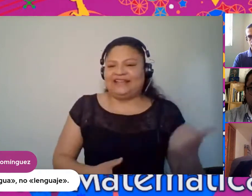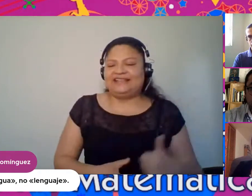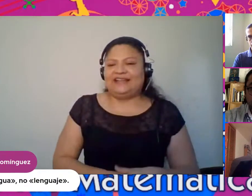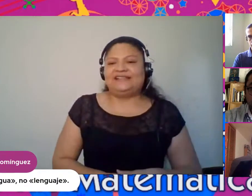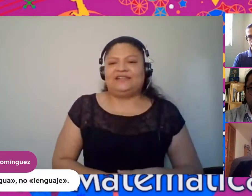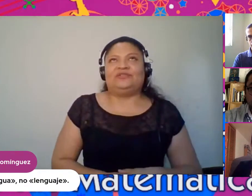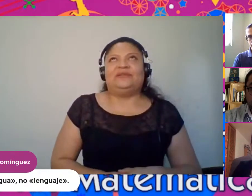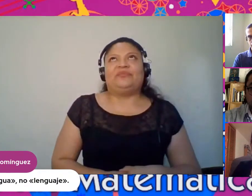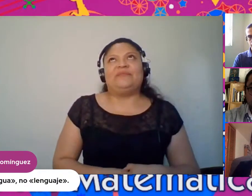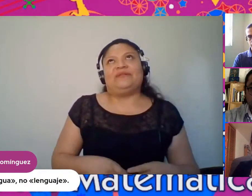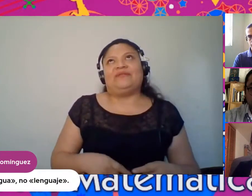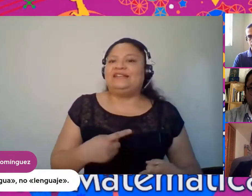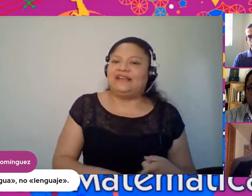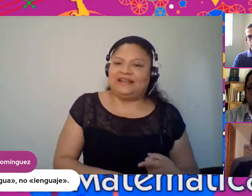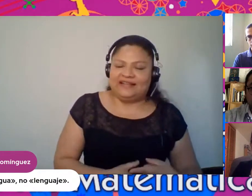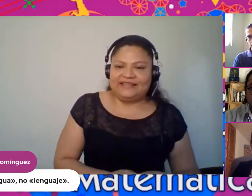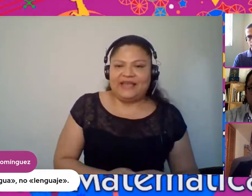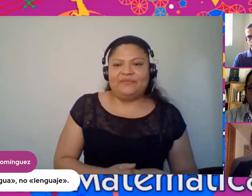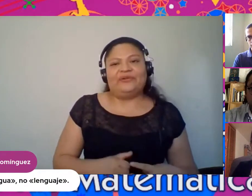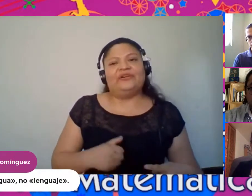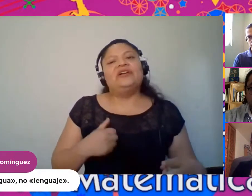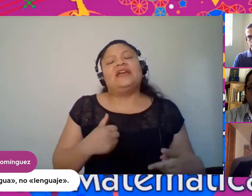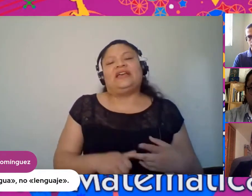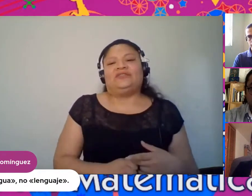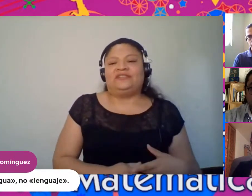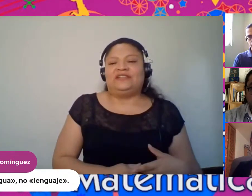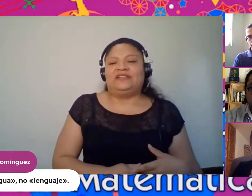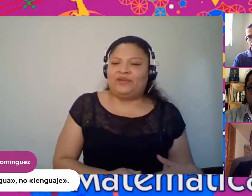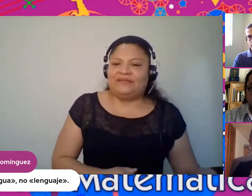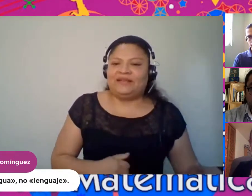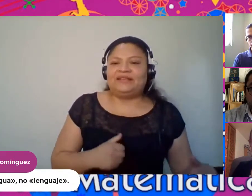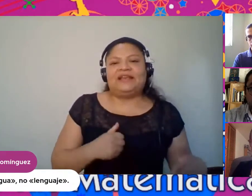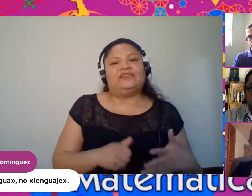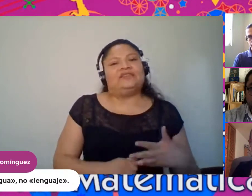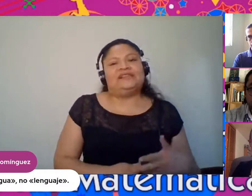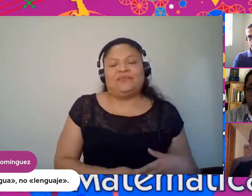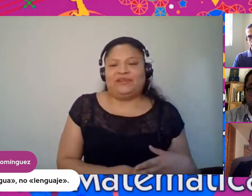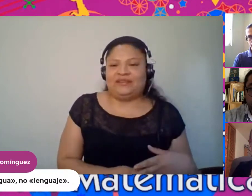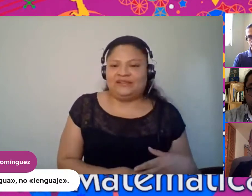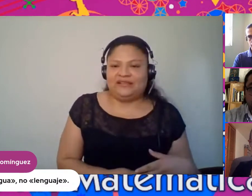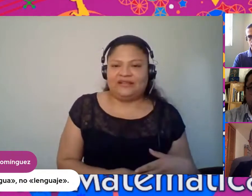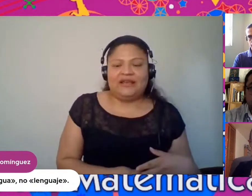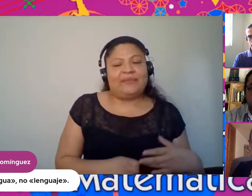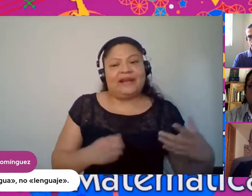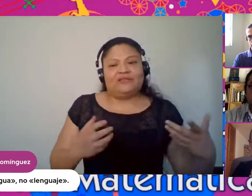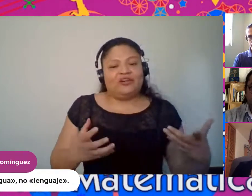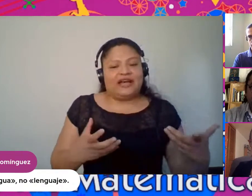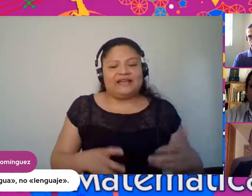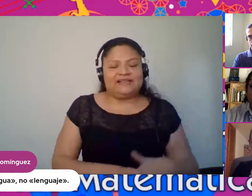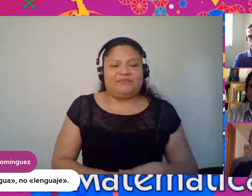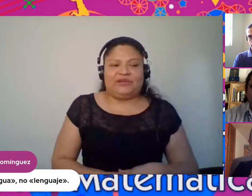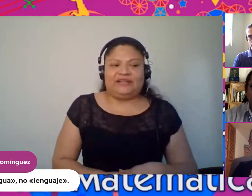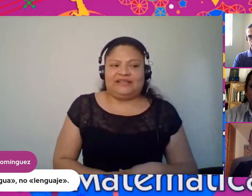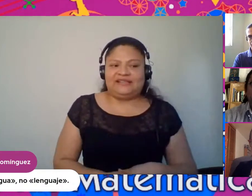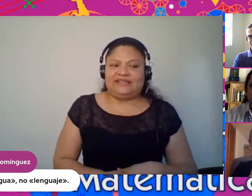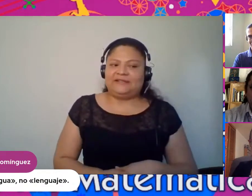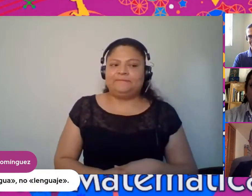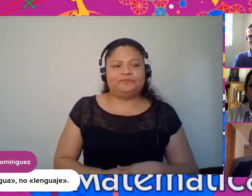de características, en donde puede prevalecer en el tiempo, en donde se puede mentir, donde se puede decir